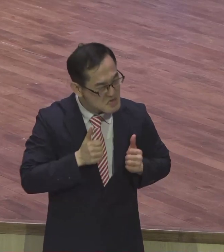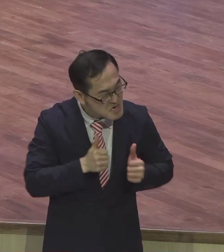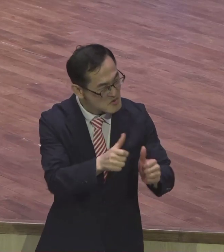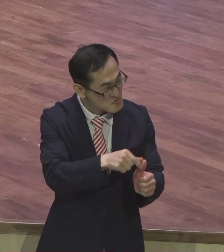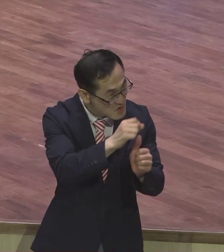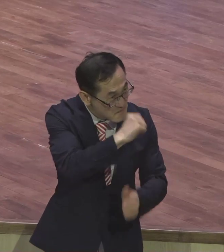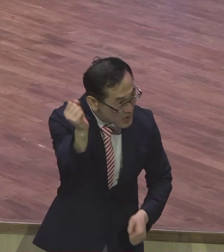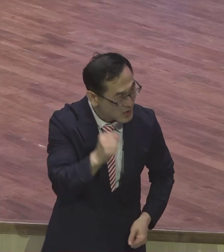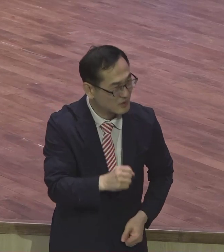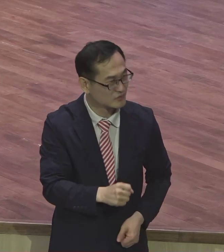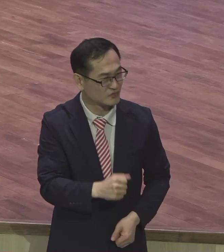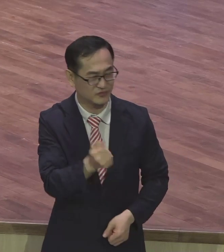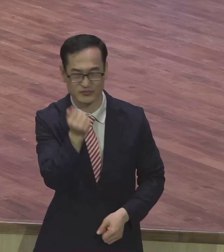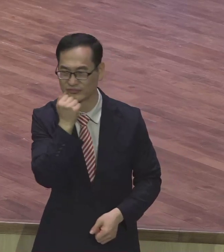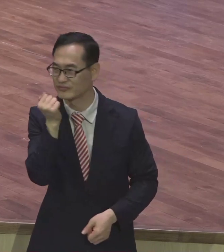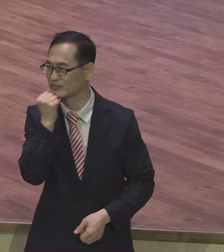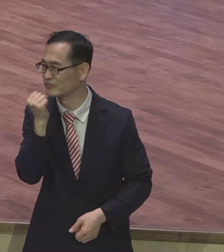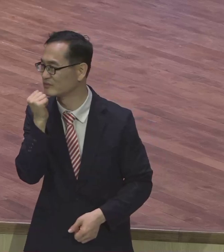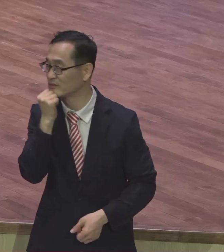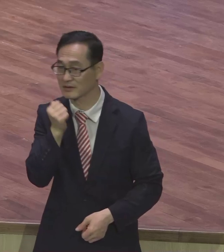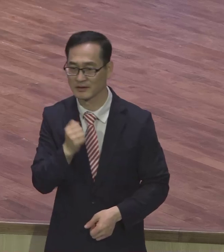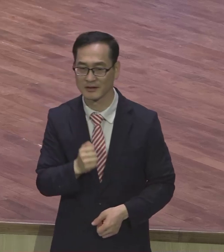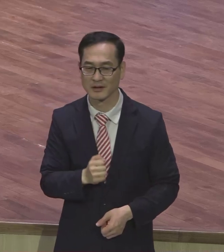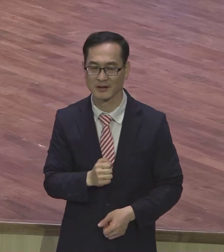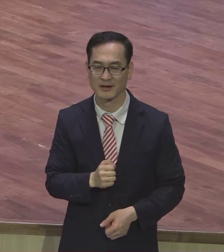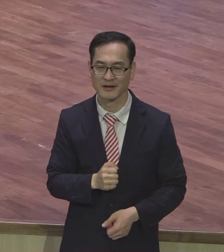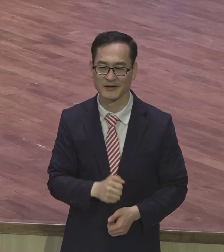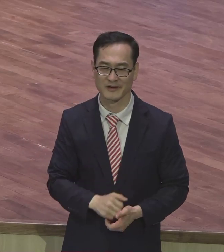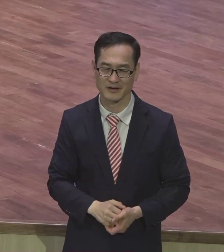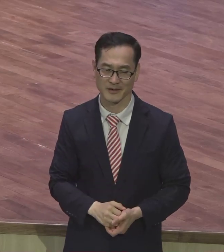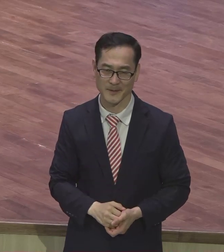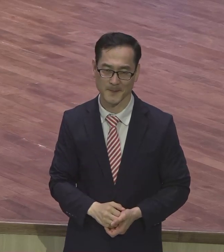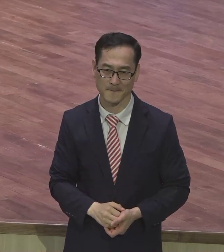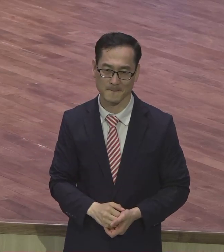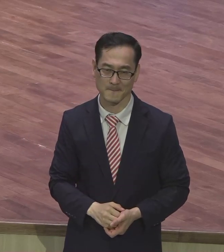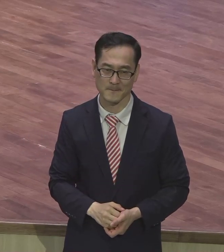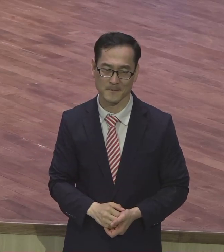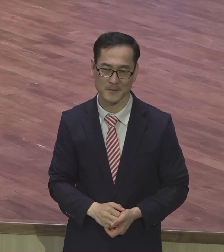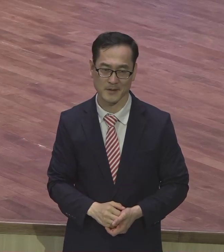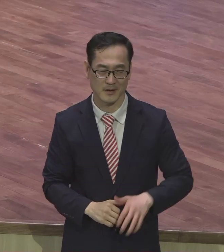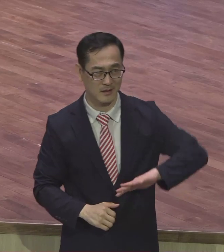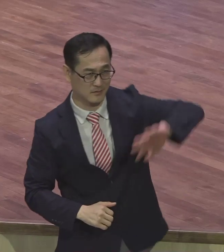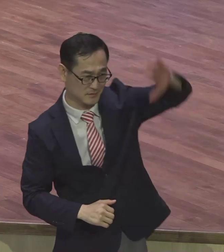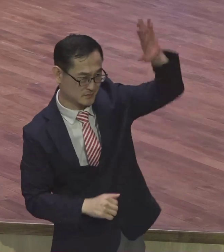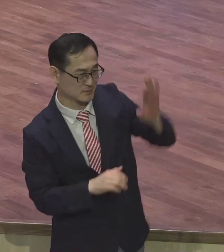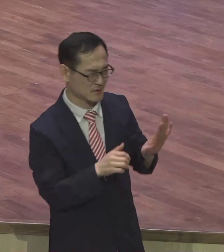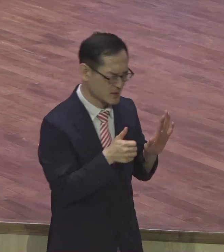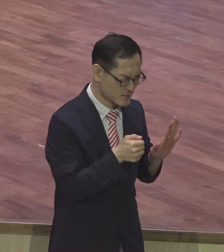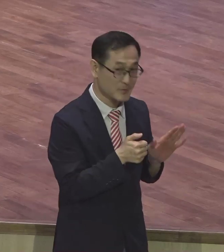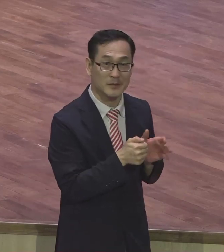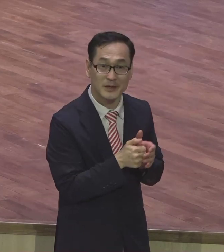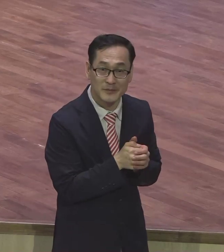기도라고 그래요 그러면서요 그거 묵상하게 하면서 쳐다보고 다 보고 이러고